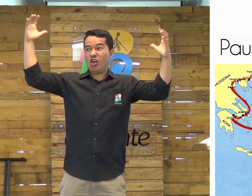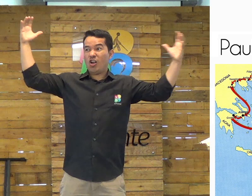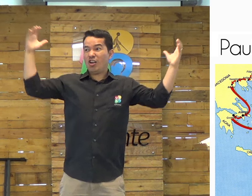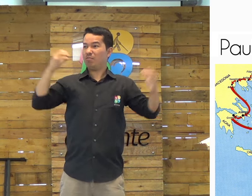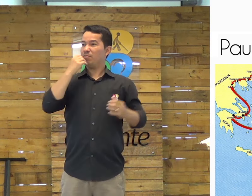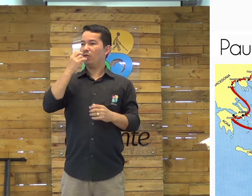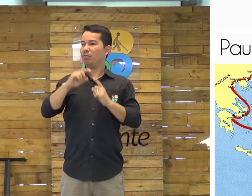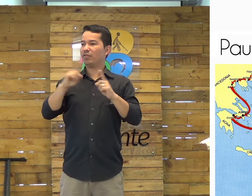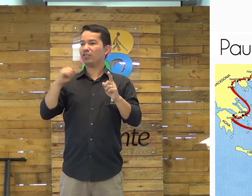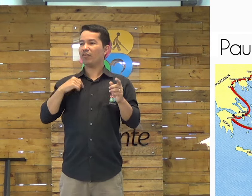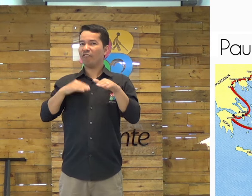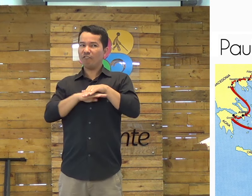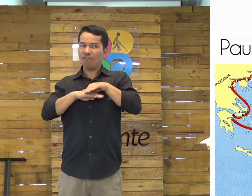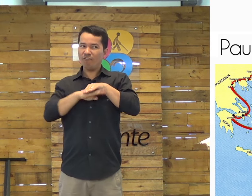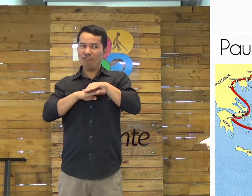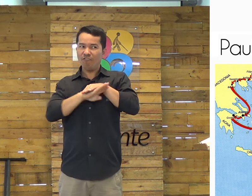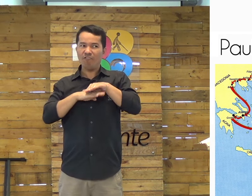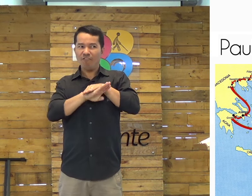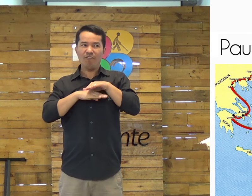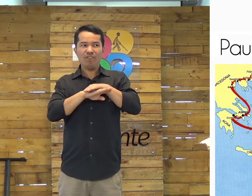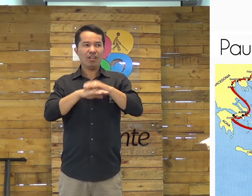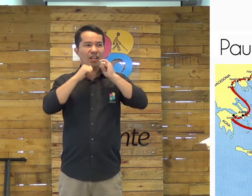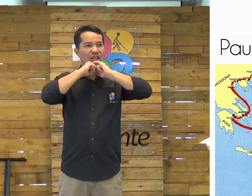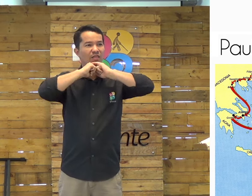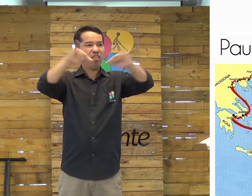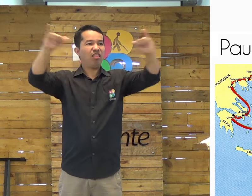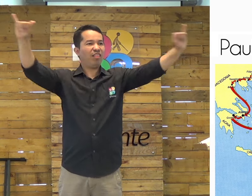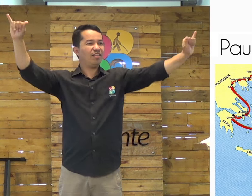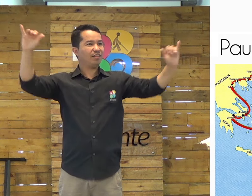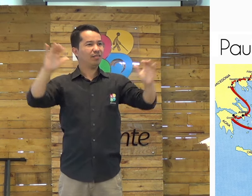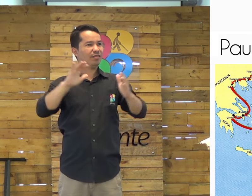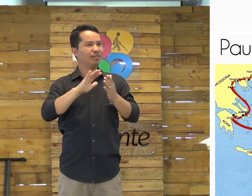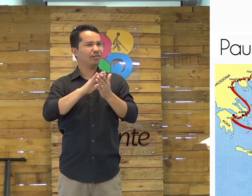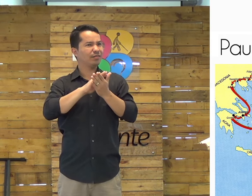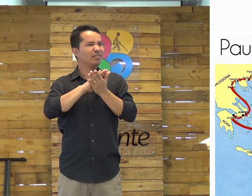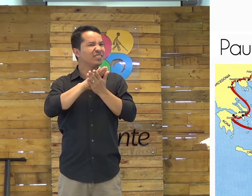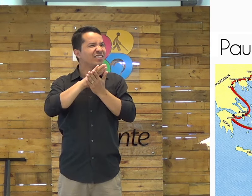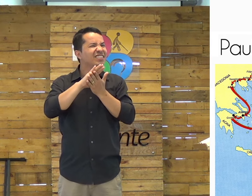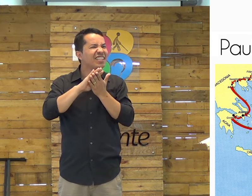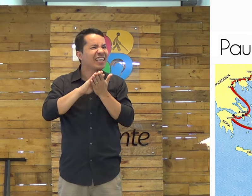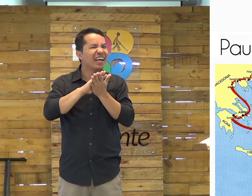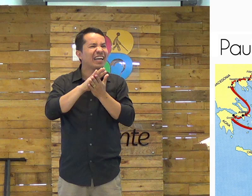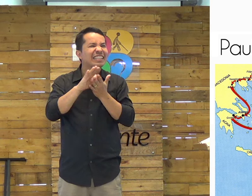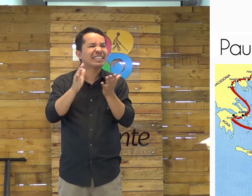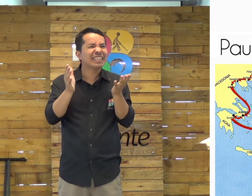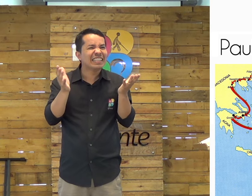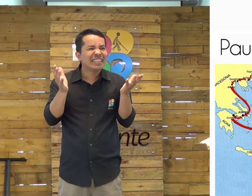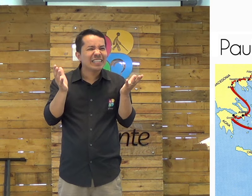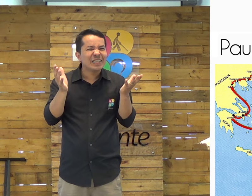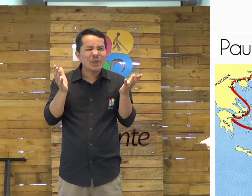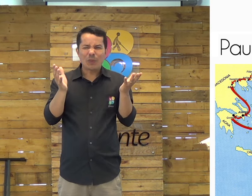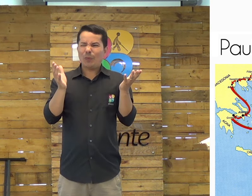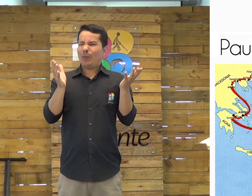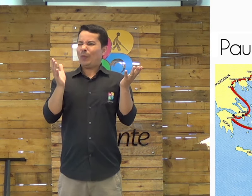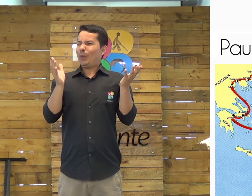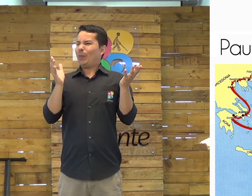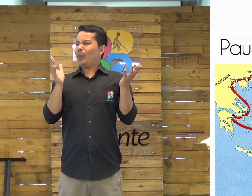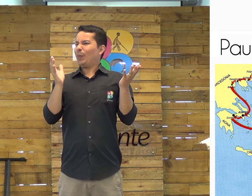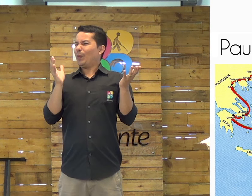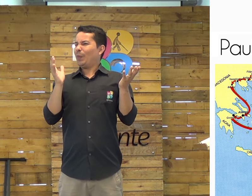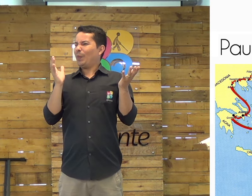sabe isso? Tá, mas e você guarda só para você? Você não divide com alguém?